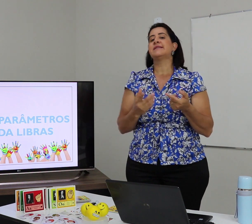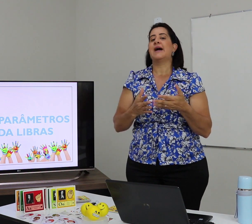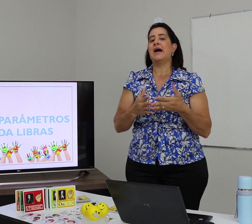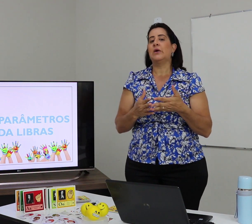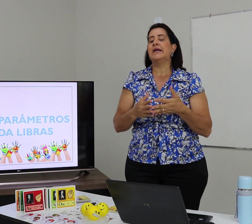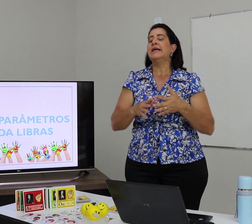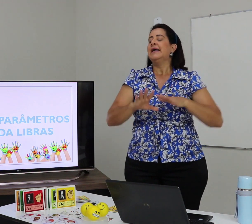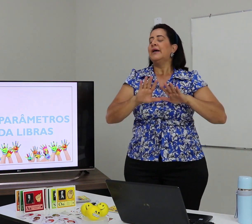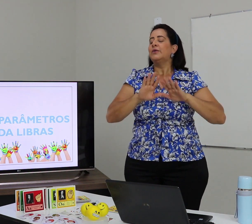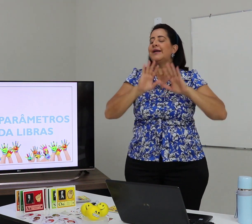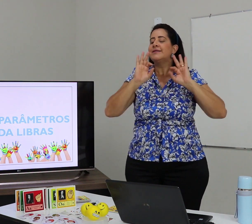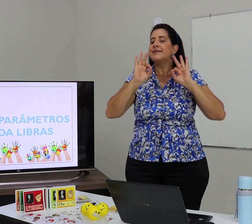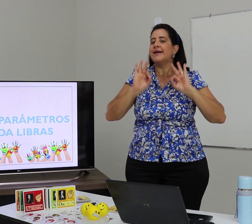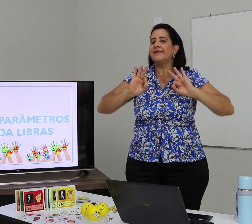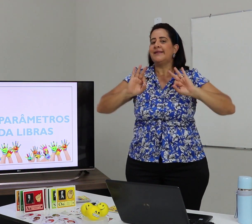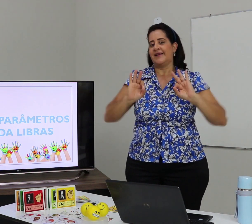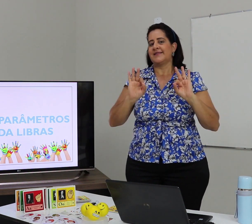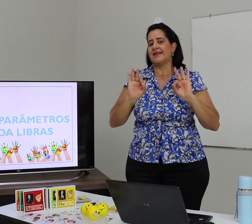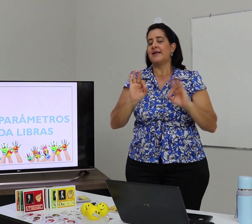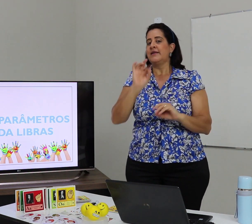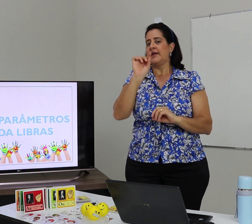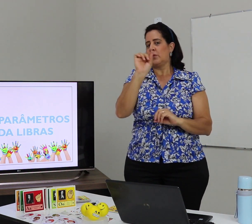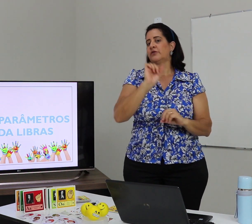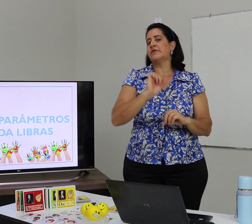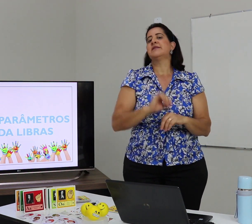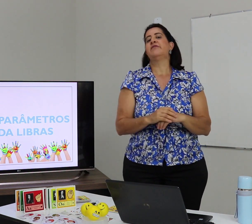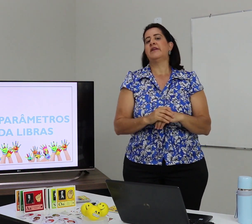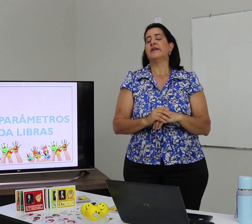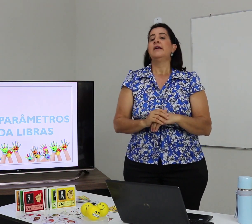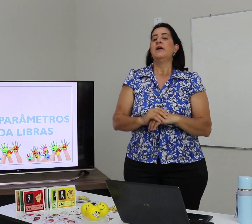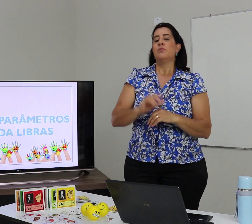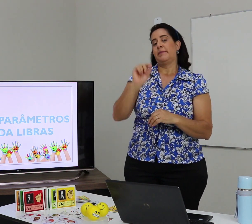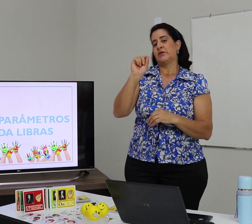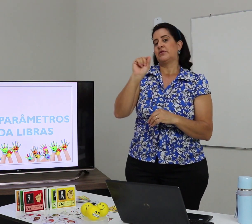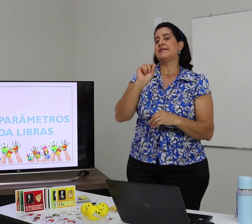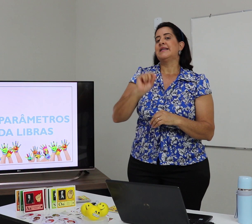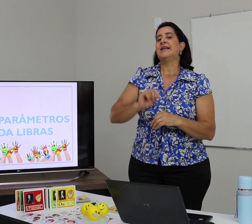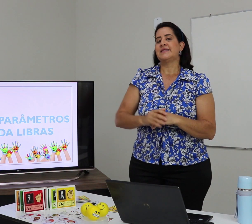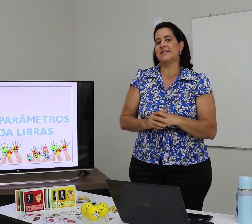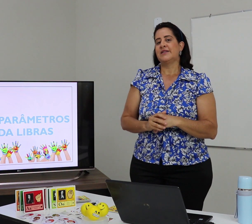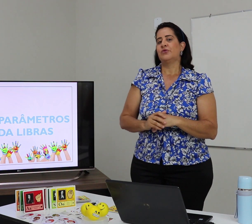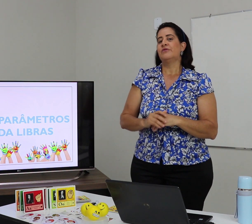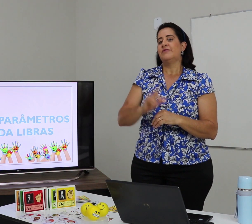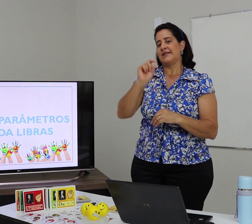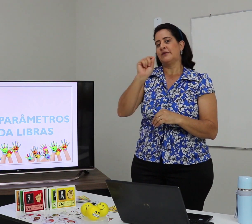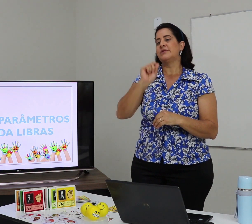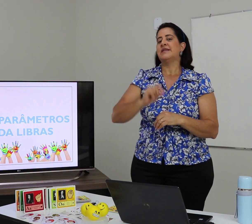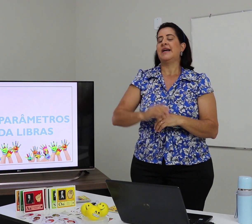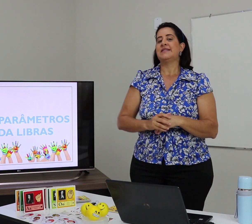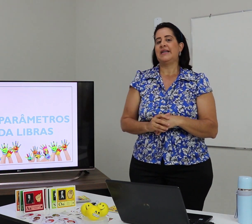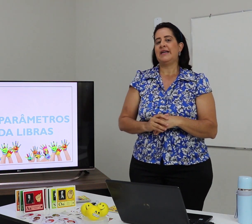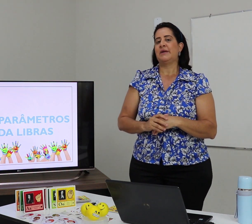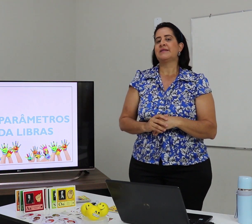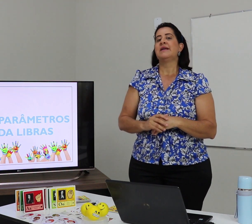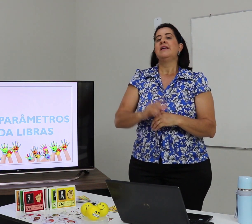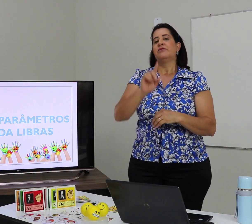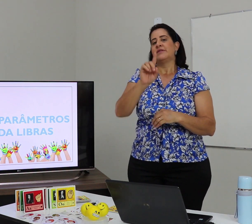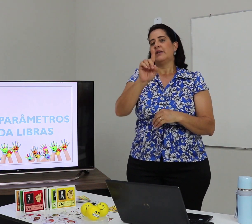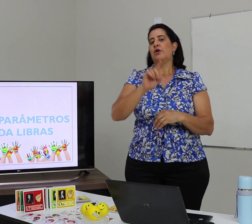dessa aula, eu tenho certeza que quando você vê uma pessoa sinalizando, fazendo os sinais em Libras, você logo